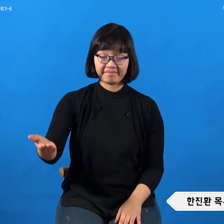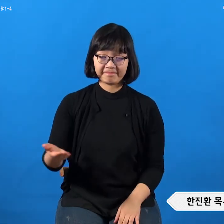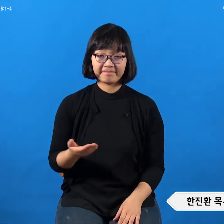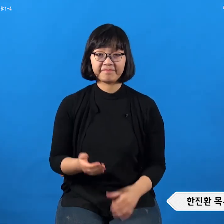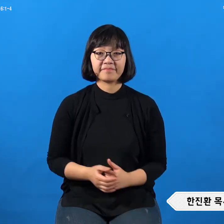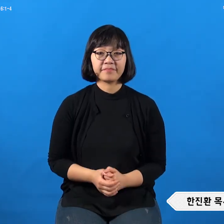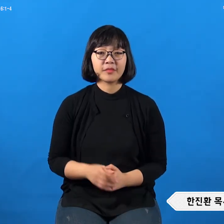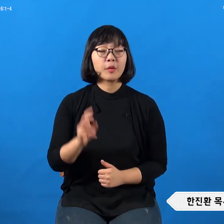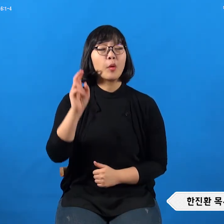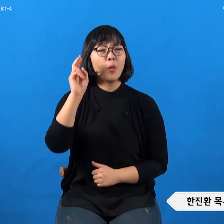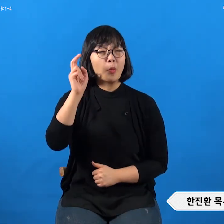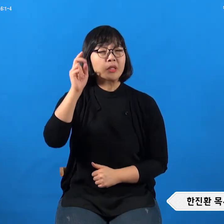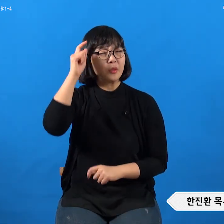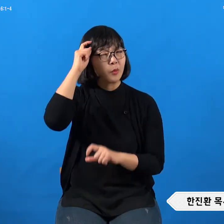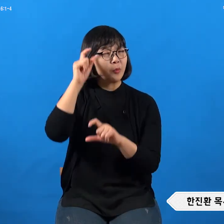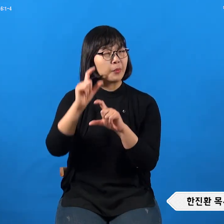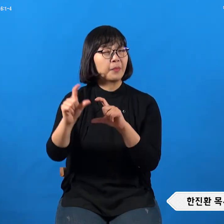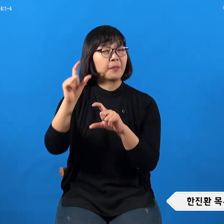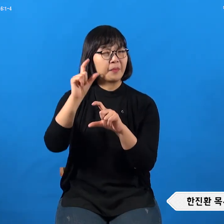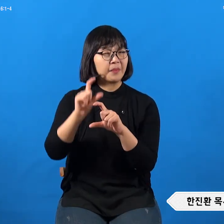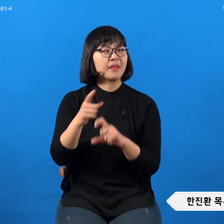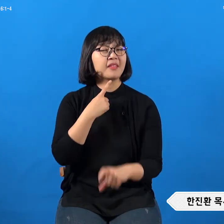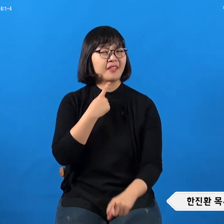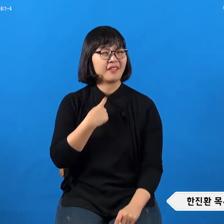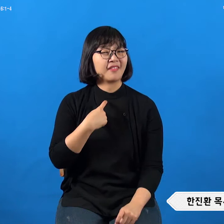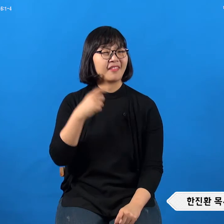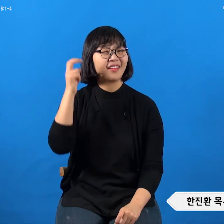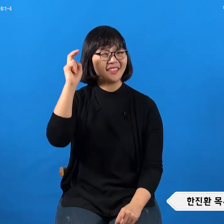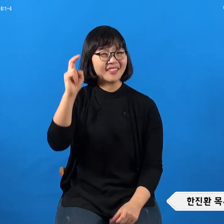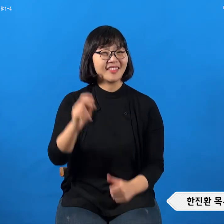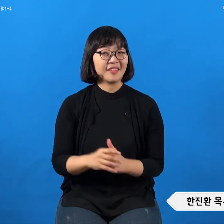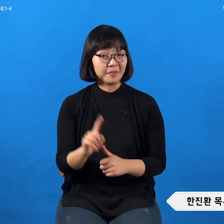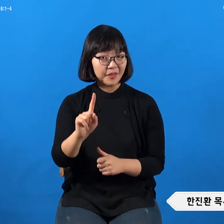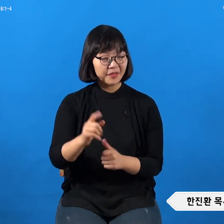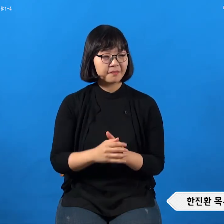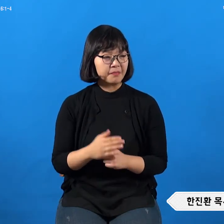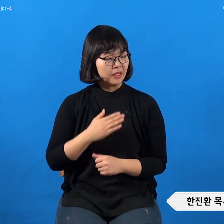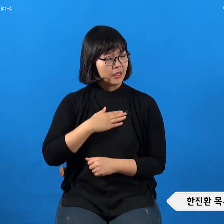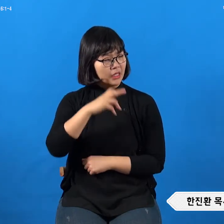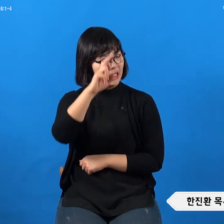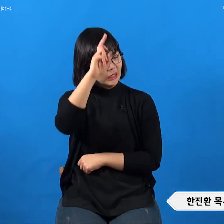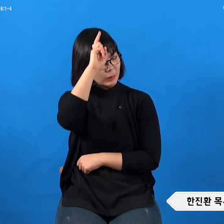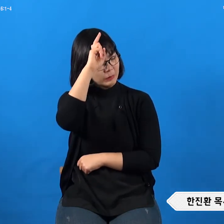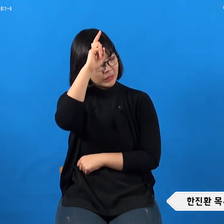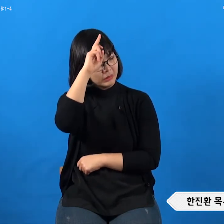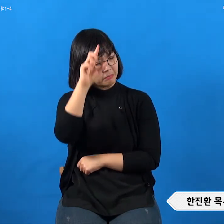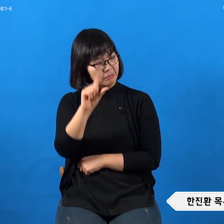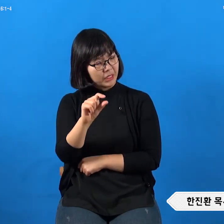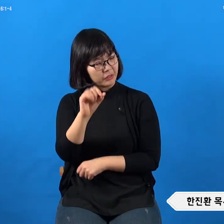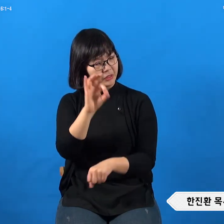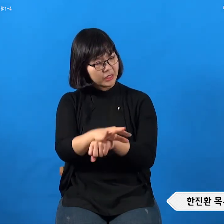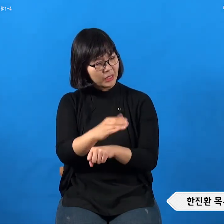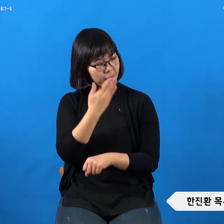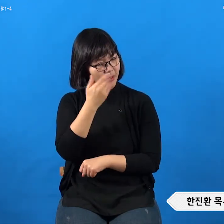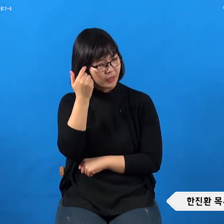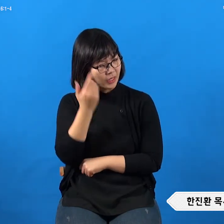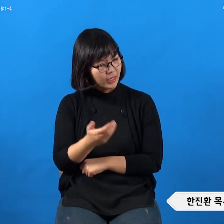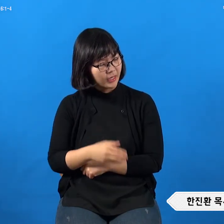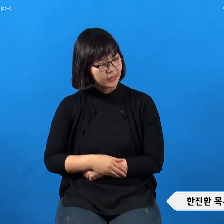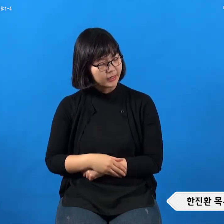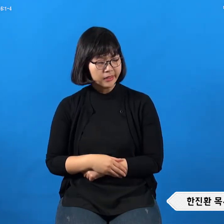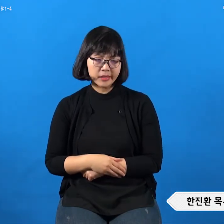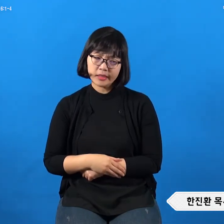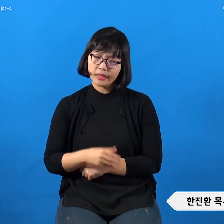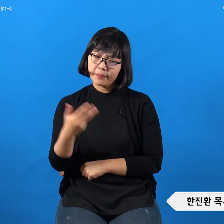이런 고민을 해보지는 않았습니까? 내가 점심을 꼭 10,000원짜리를 먹을 필요 있나? 8,000원짜리